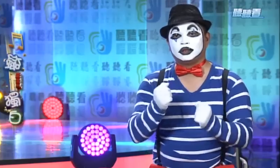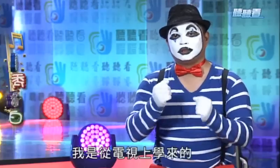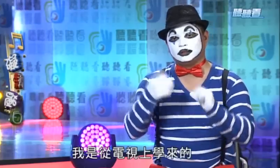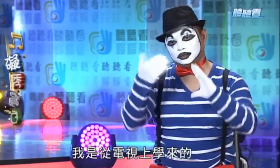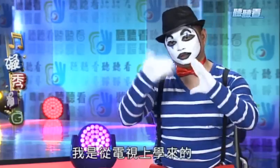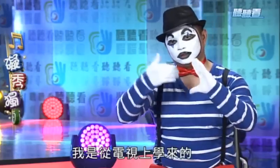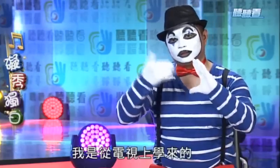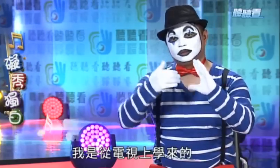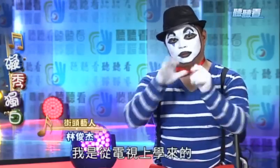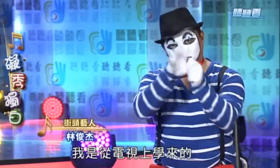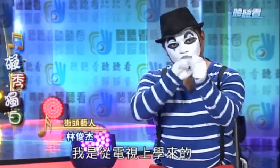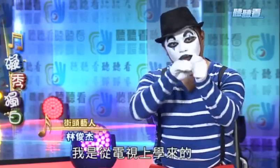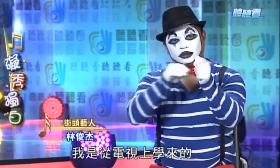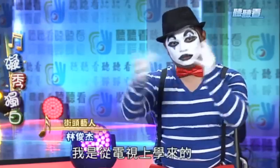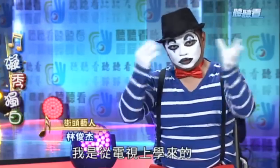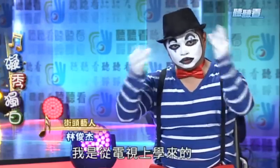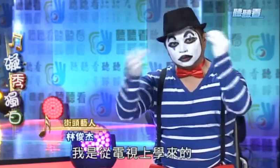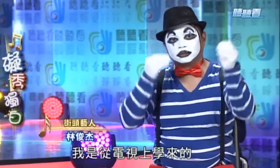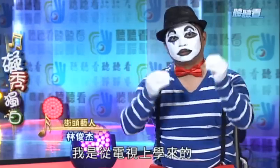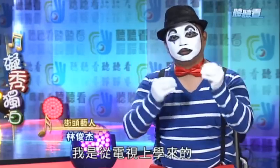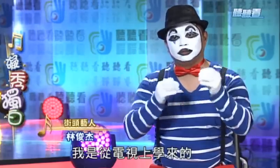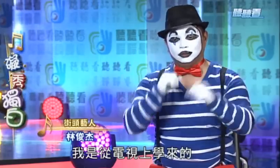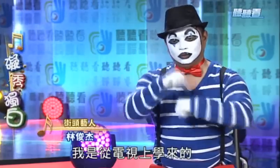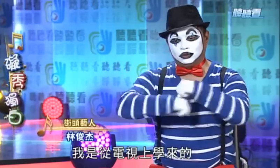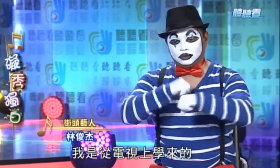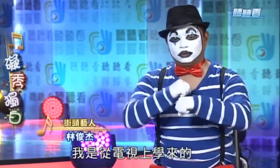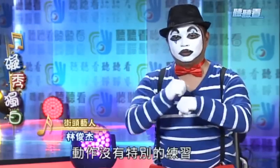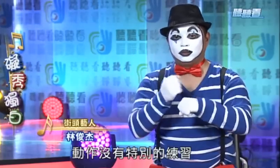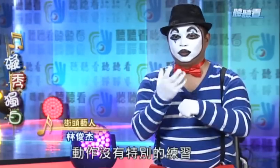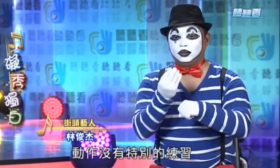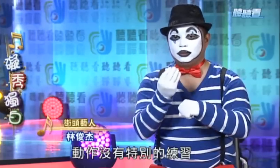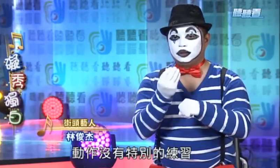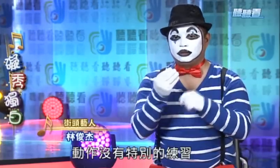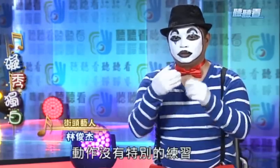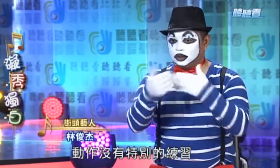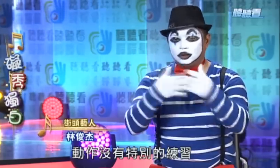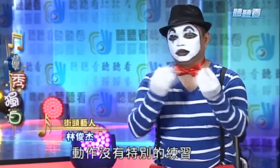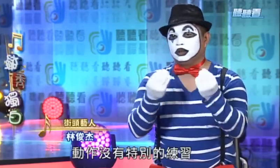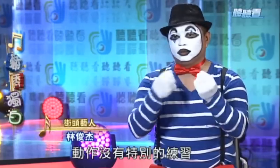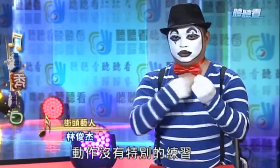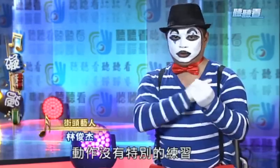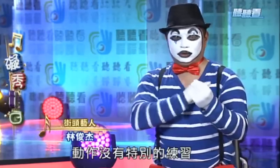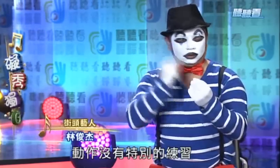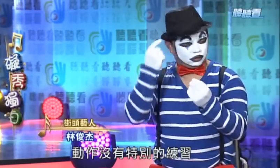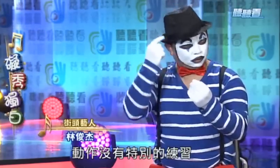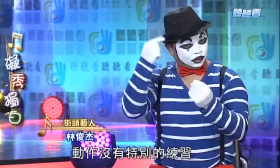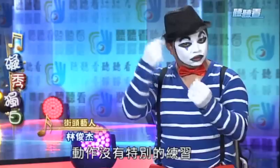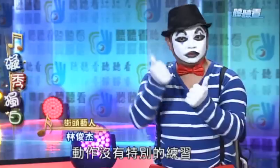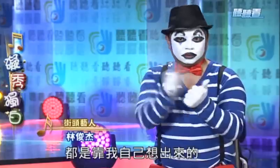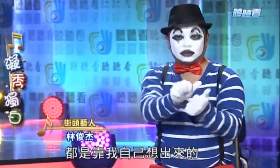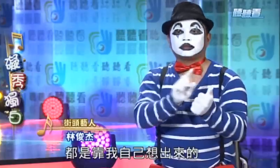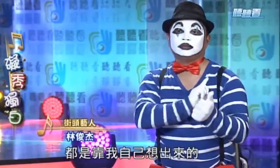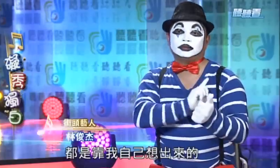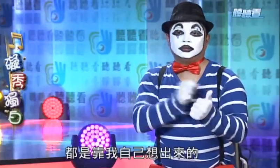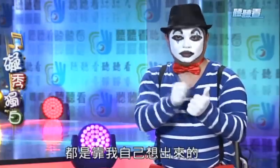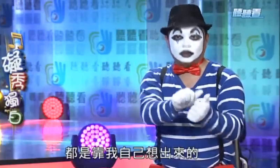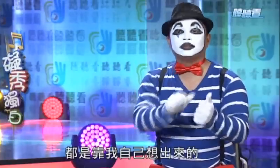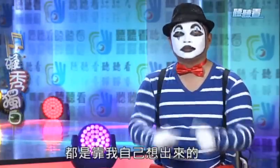我是从电视上学来的，动作没有特别的练习，都是靠我自己想出